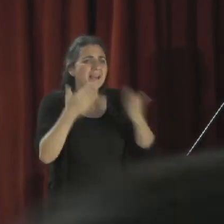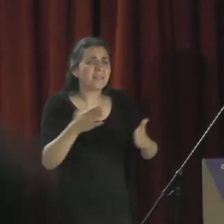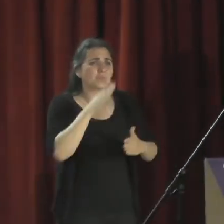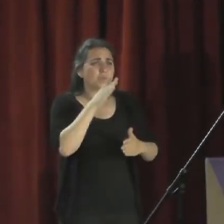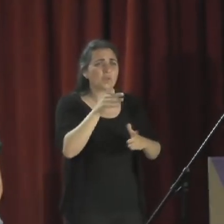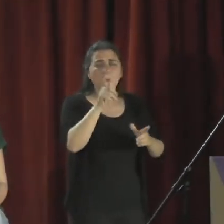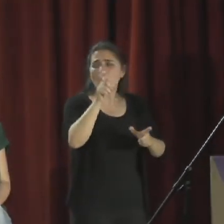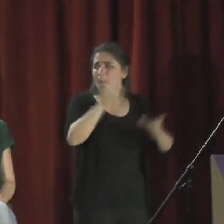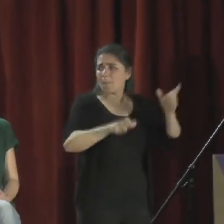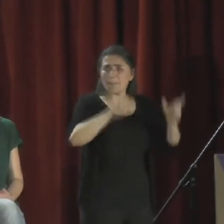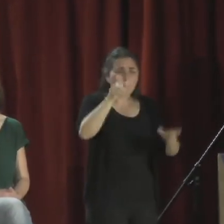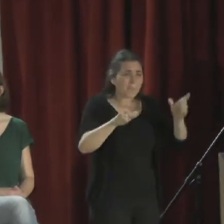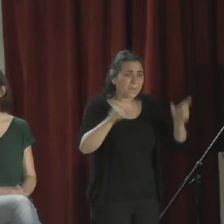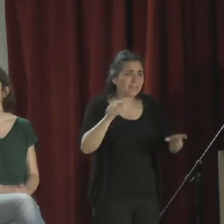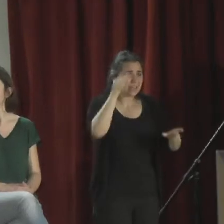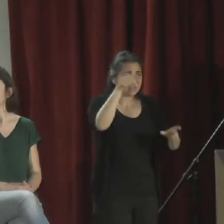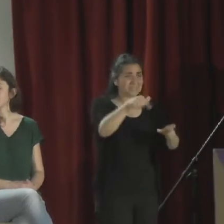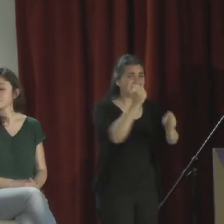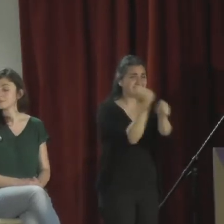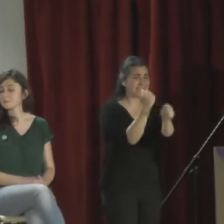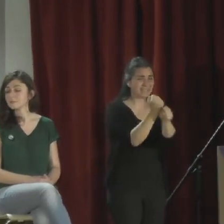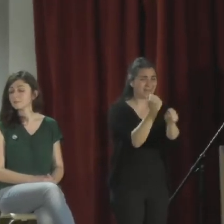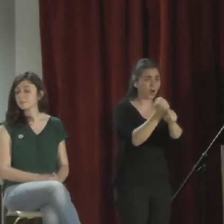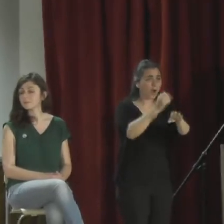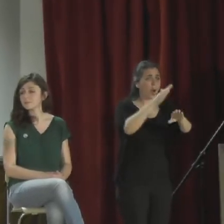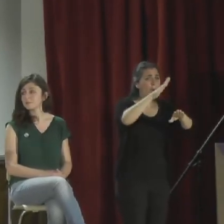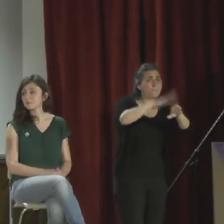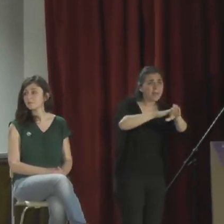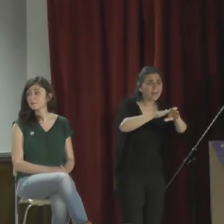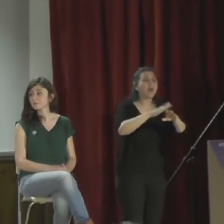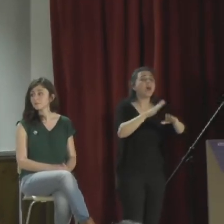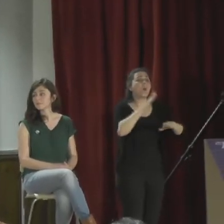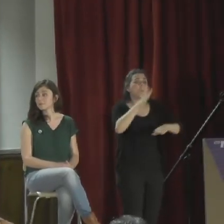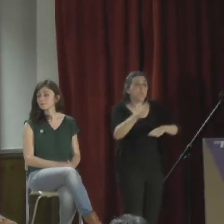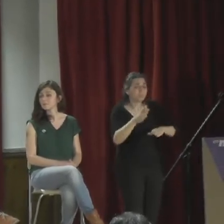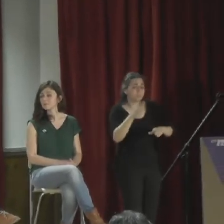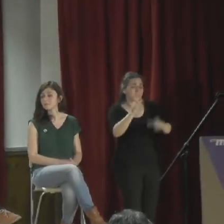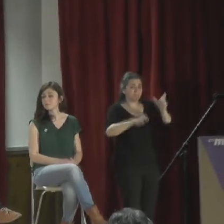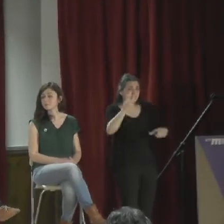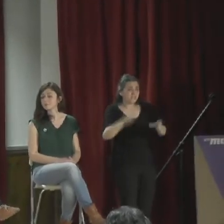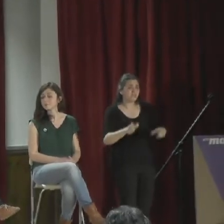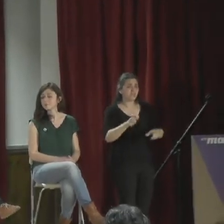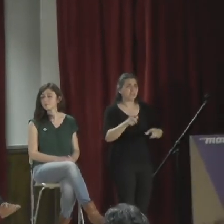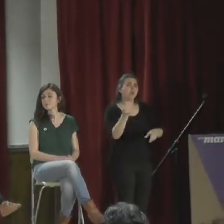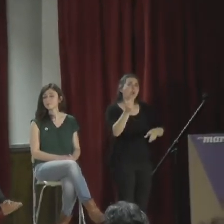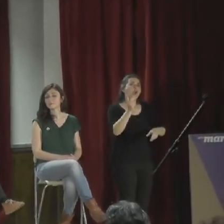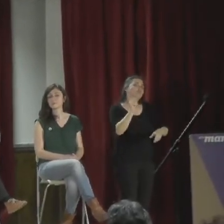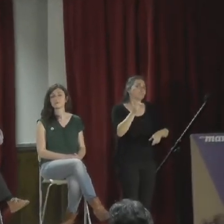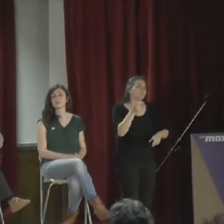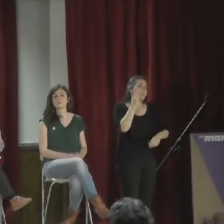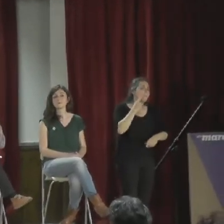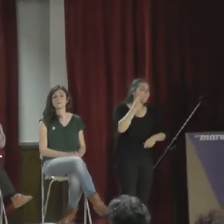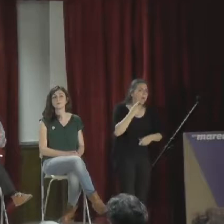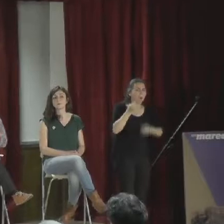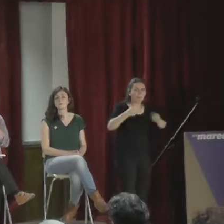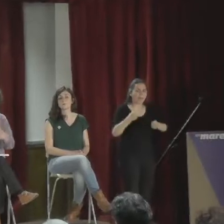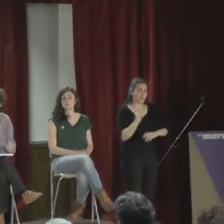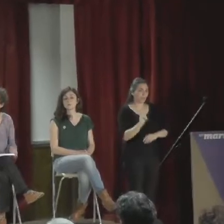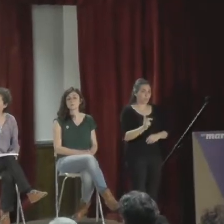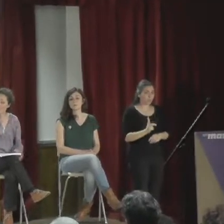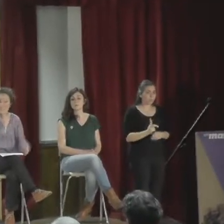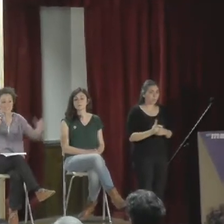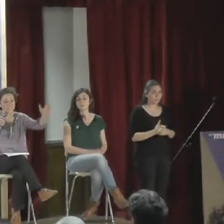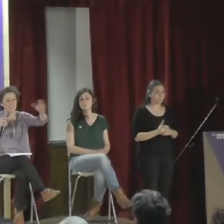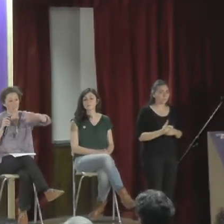persoas a traballar por e para persoas, ao marxe de bancos e de mercados. Creo que